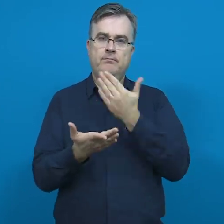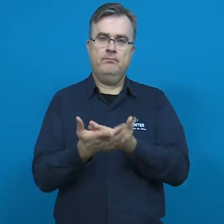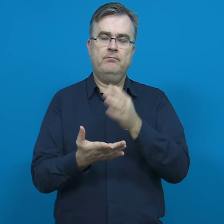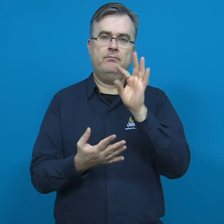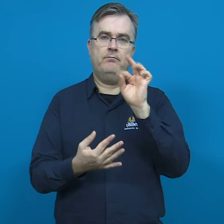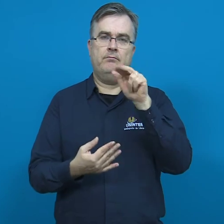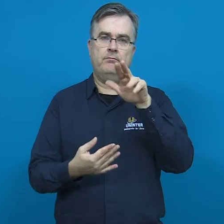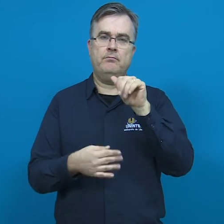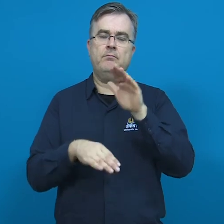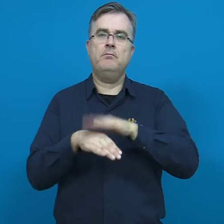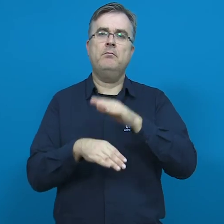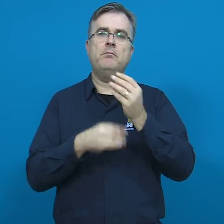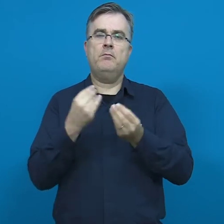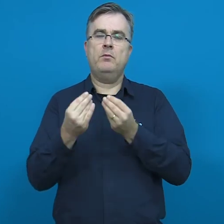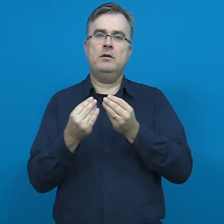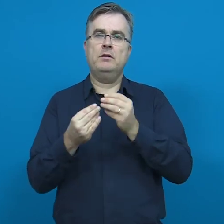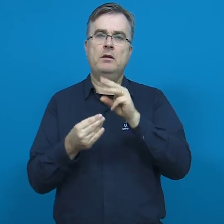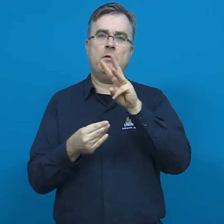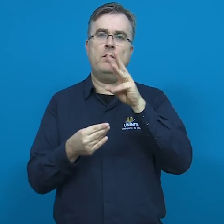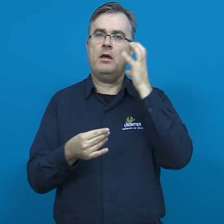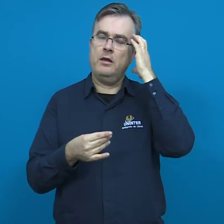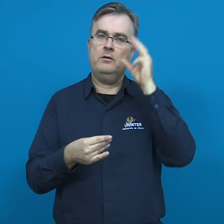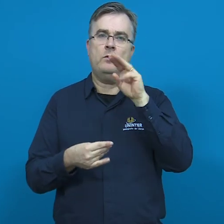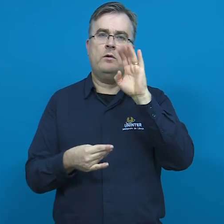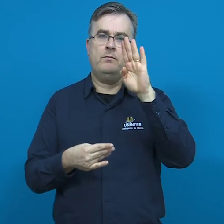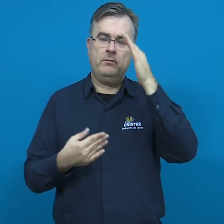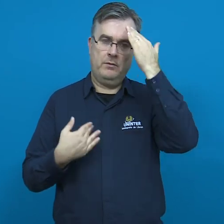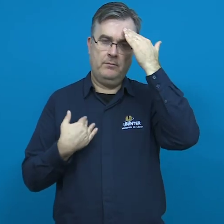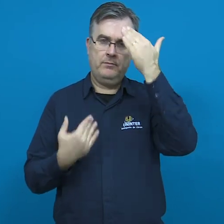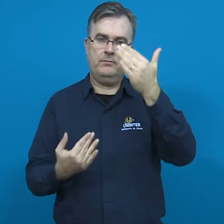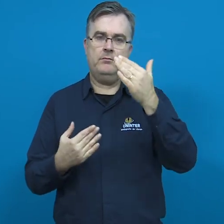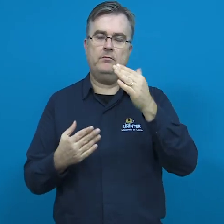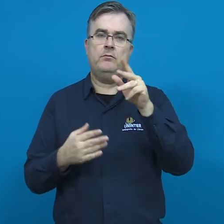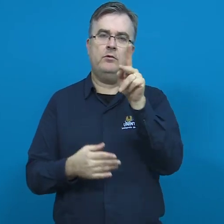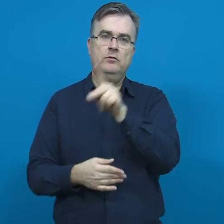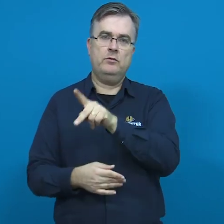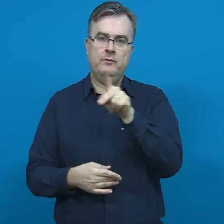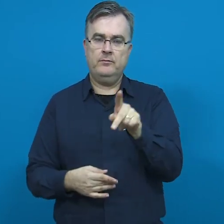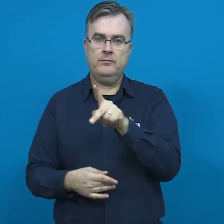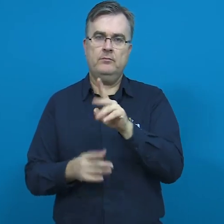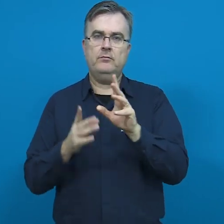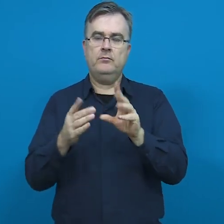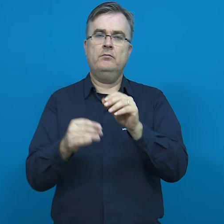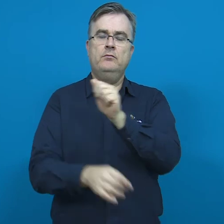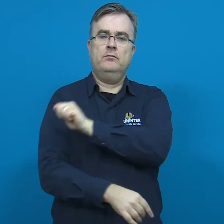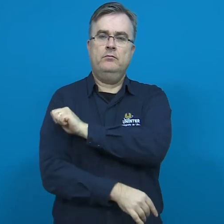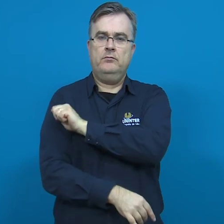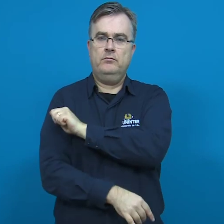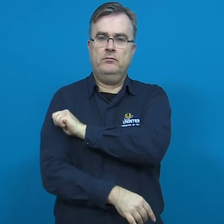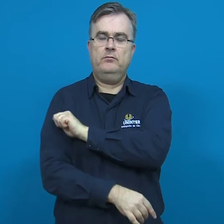obrigado, intérprete Tânia. Essa foi mais uma Rádio Web Tutoria. Agradecemos a participação dos